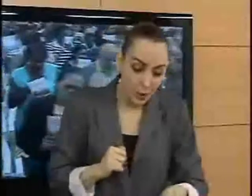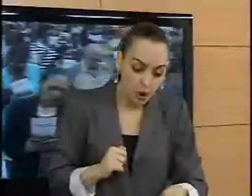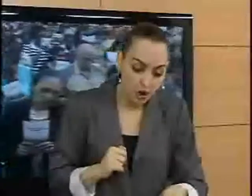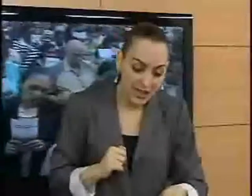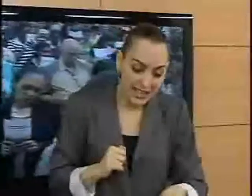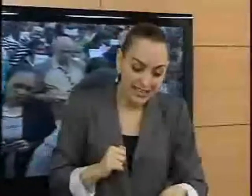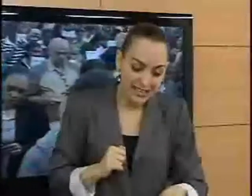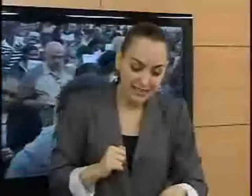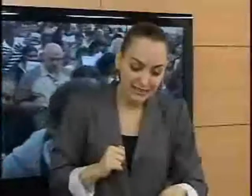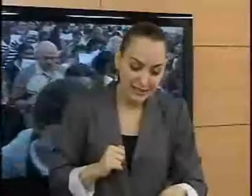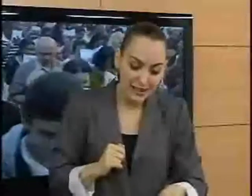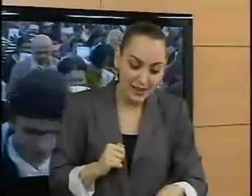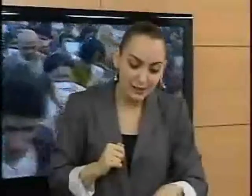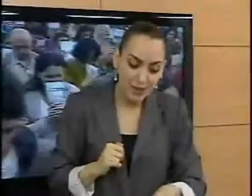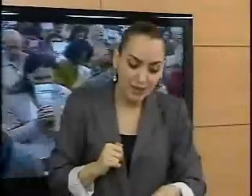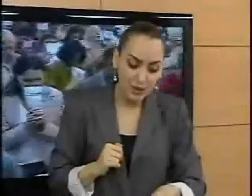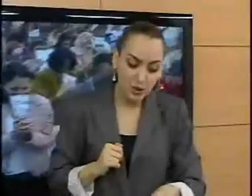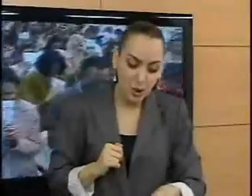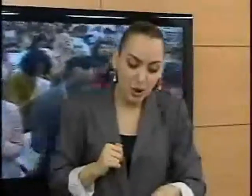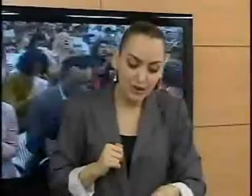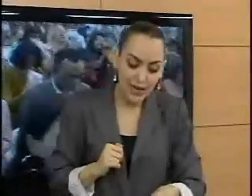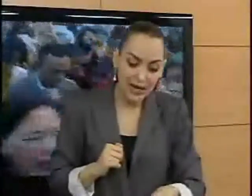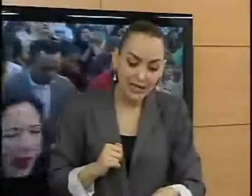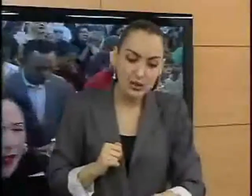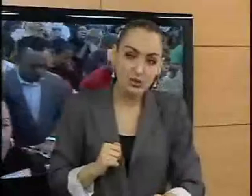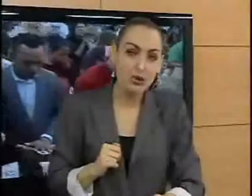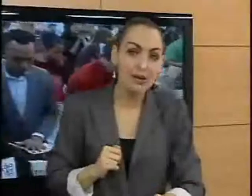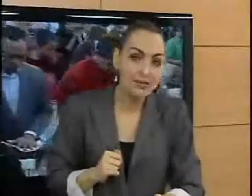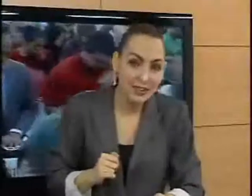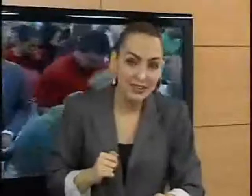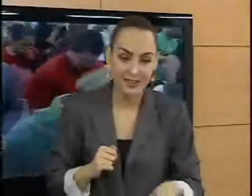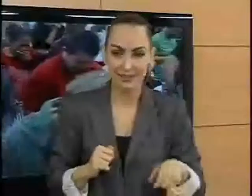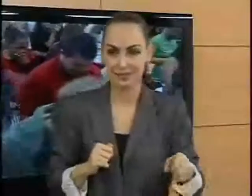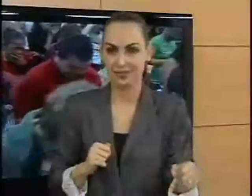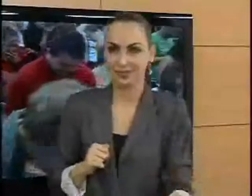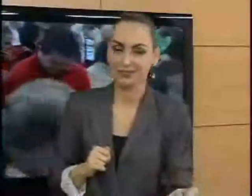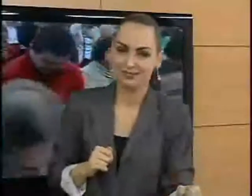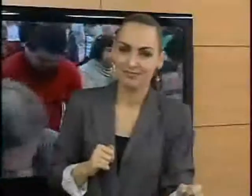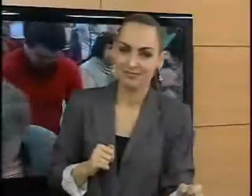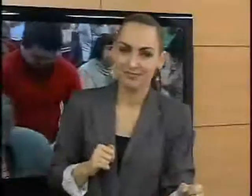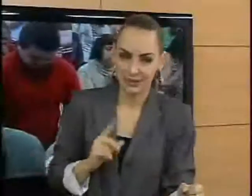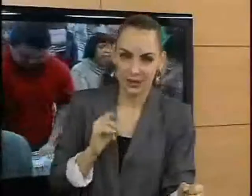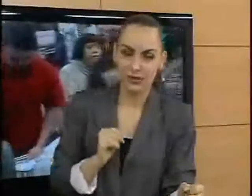pois deles depende toda a sua vida. Você vê como é que